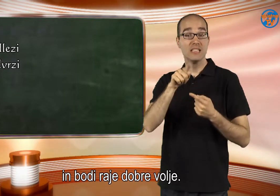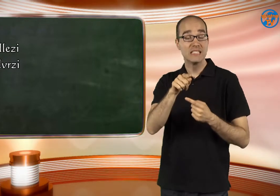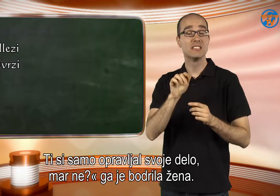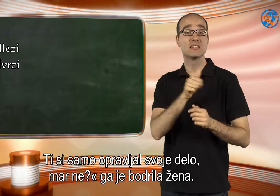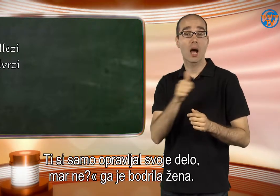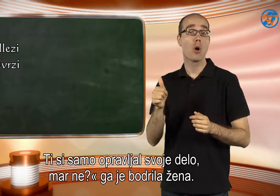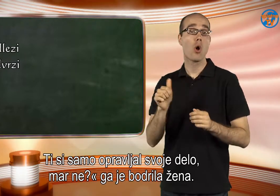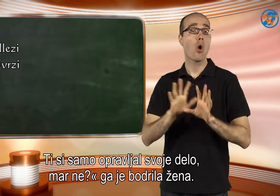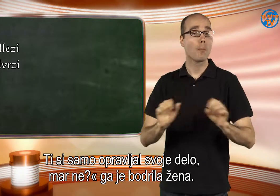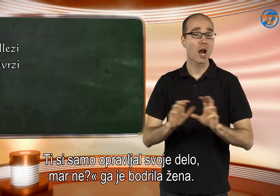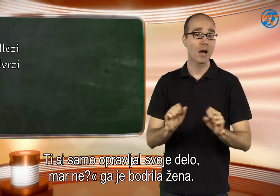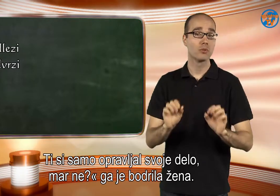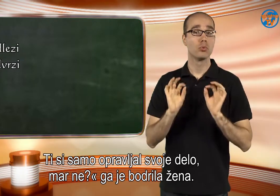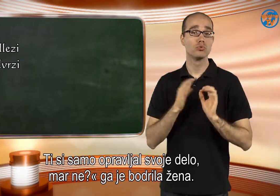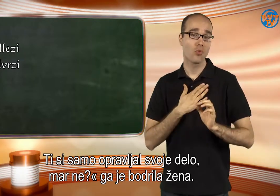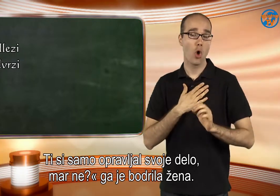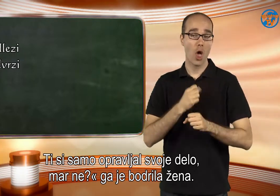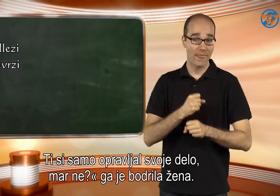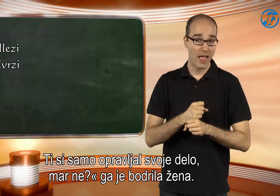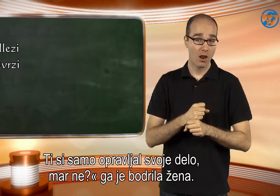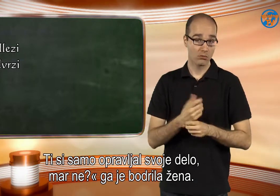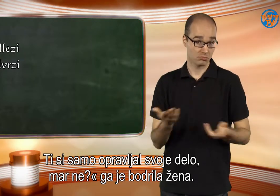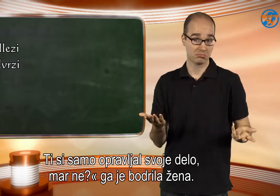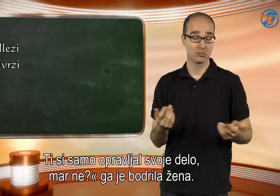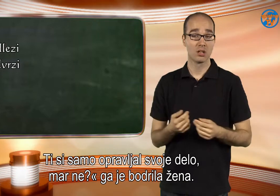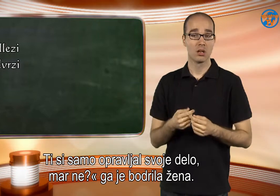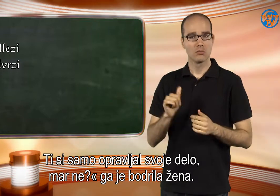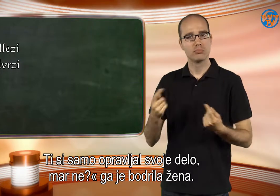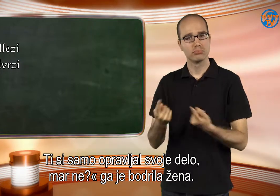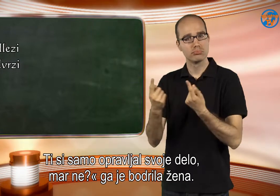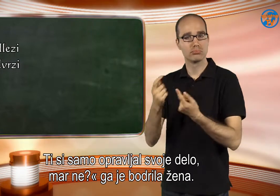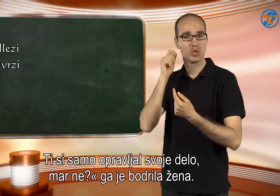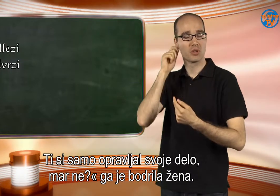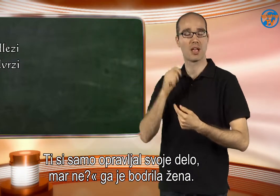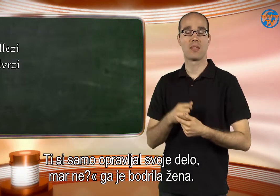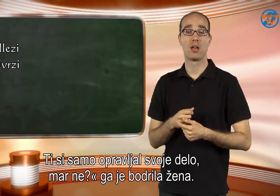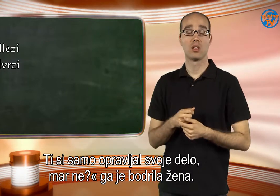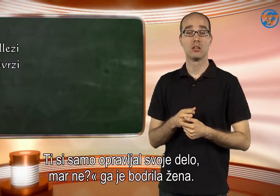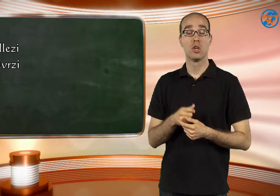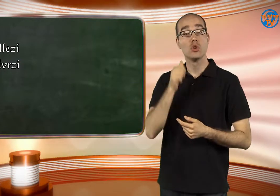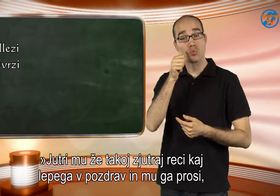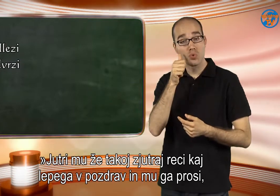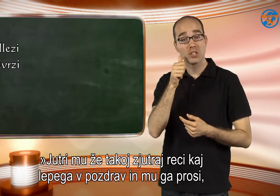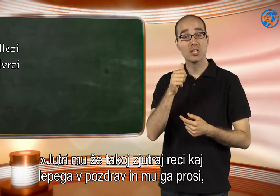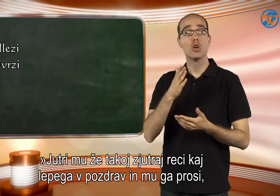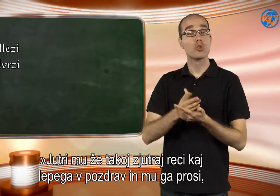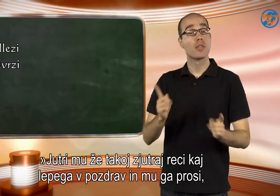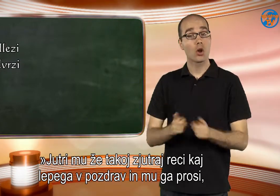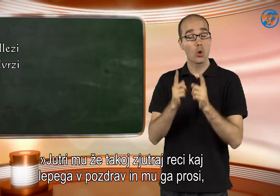Ti si samo opravljal svoje delo, mar ne? Ga je bodrila žena. Jutri mu že takoj zjutraj